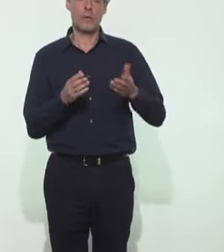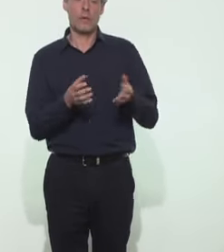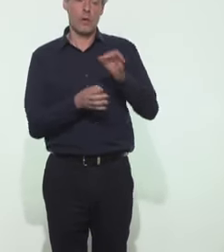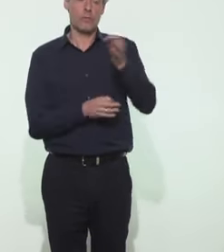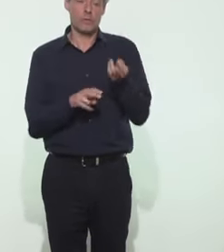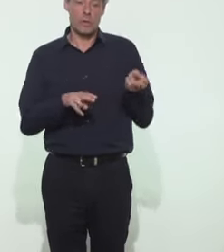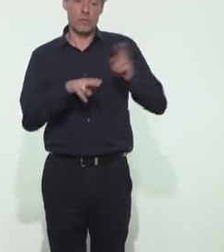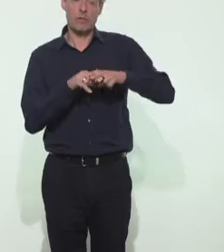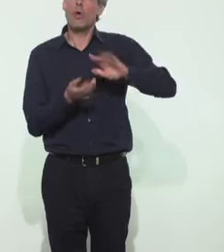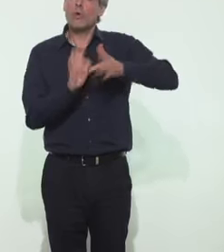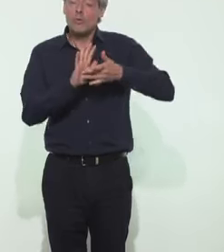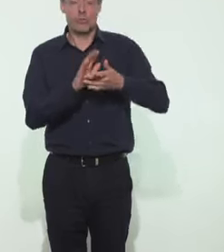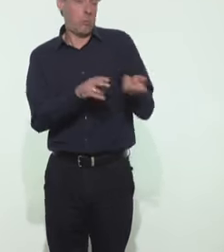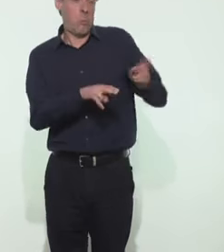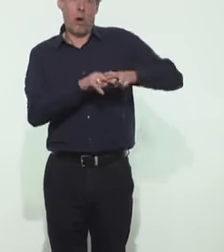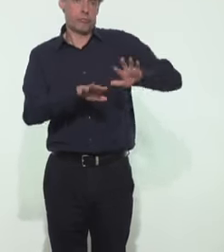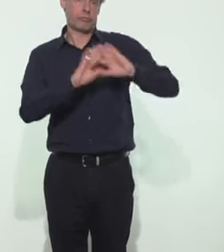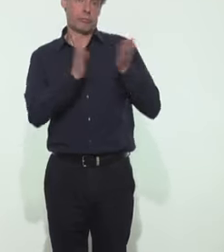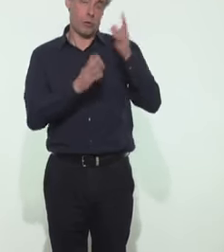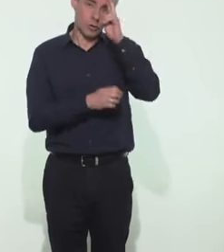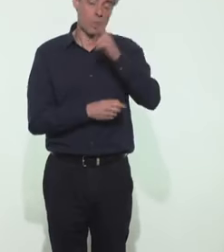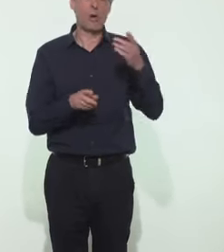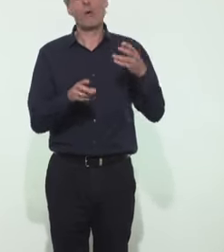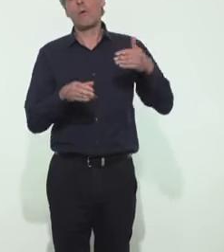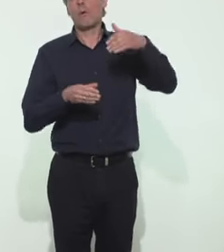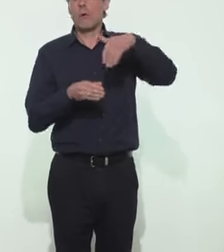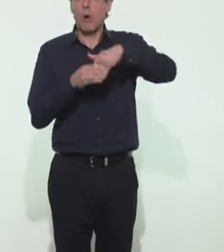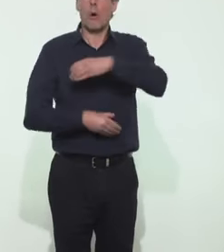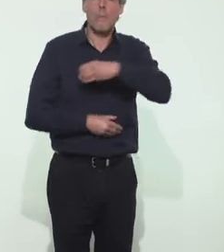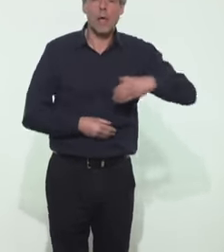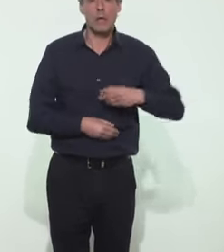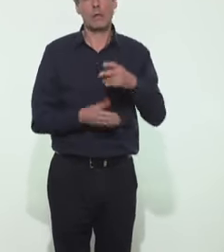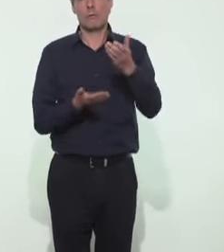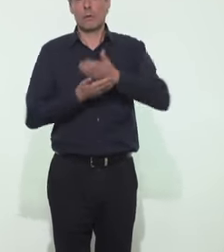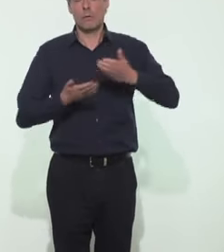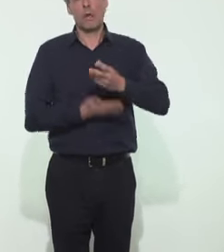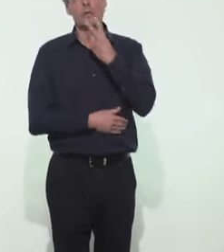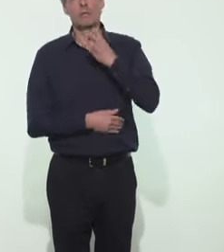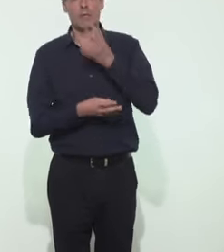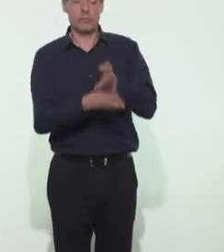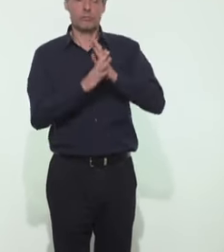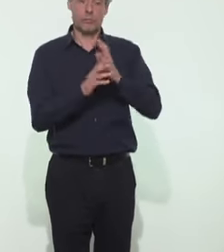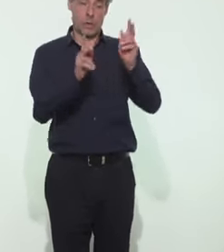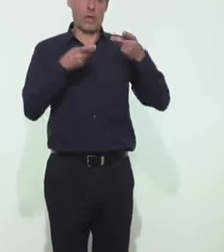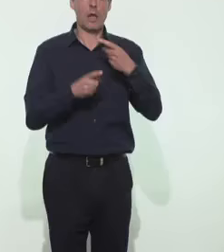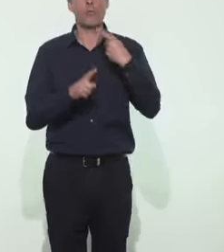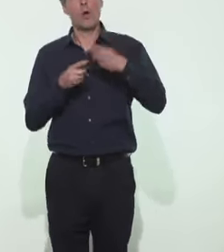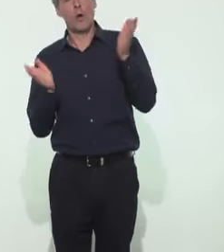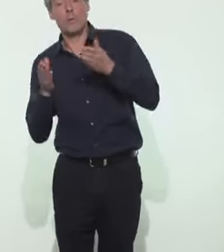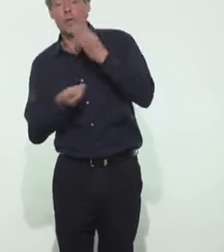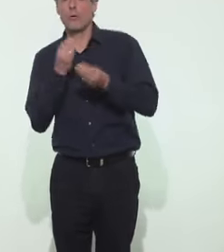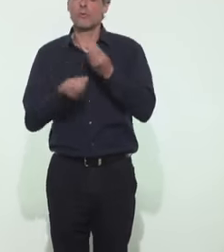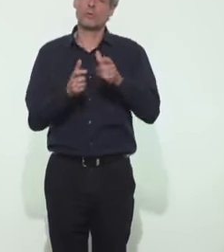toutes causes confondues qui signaler en mairie à l'état civil mais qui correspond au décès survenus à l'hôpital au décès survenus en